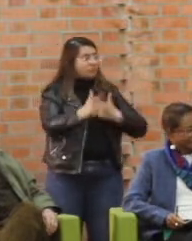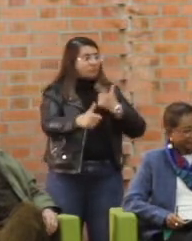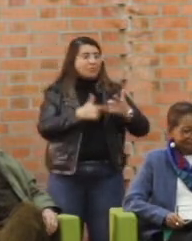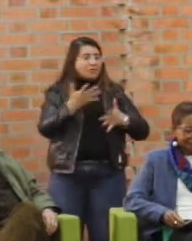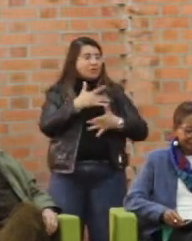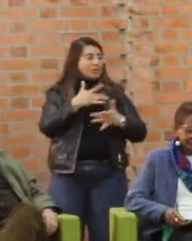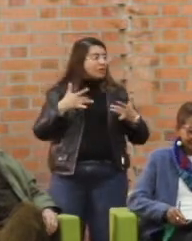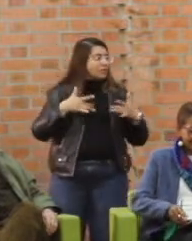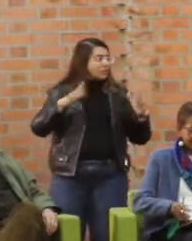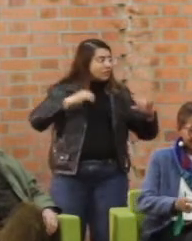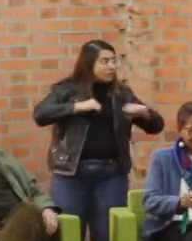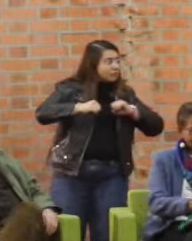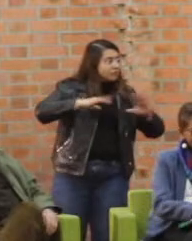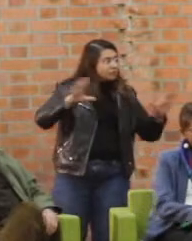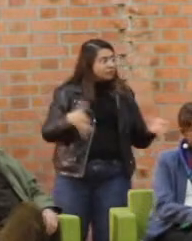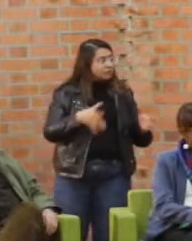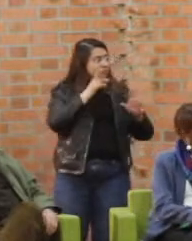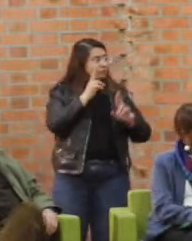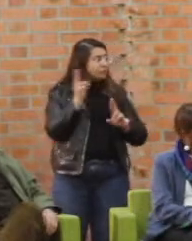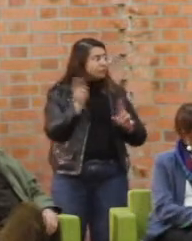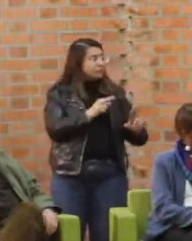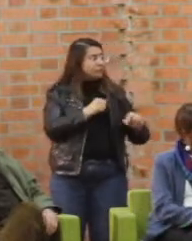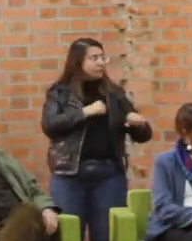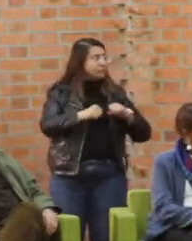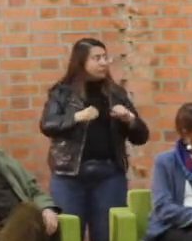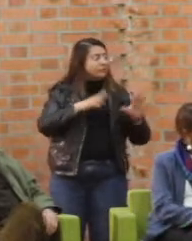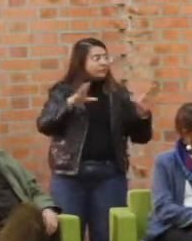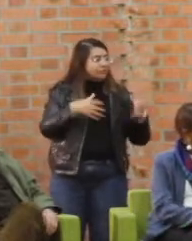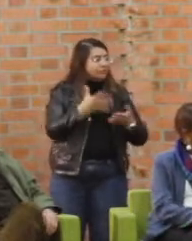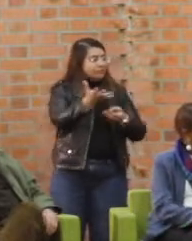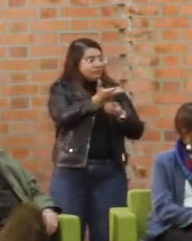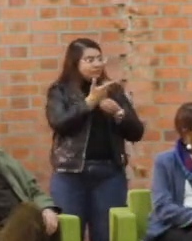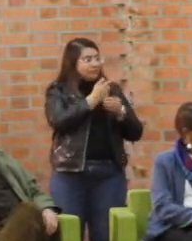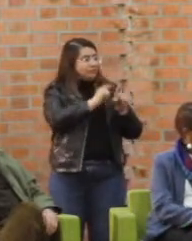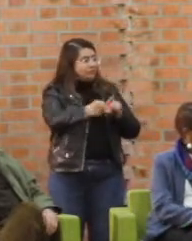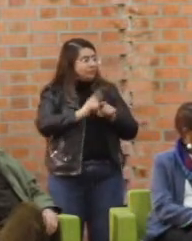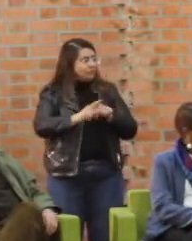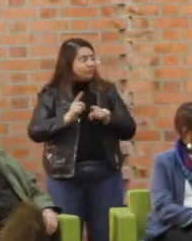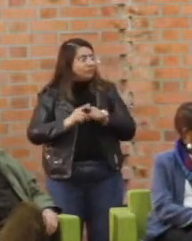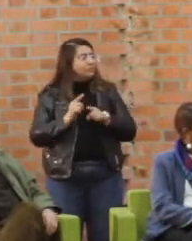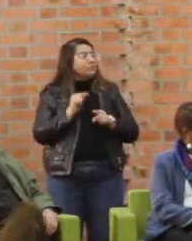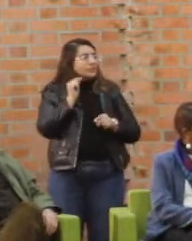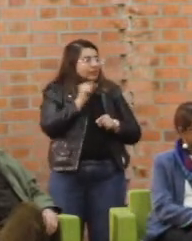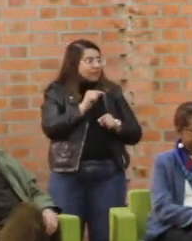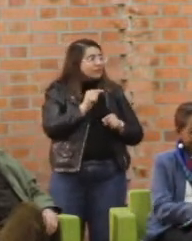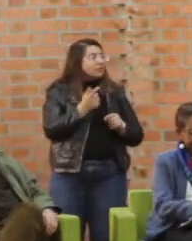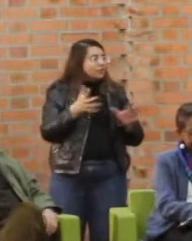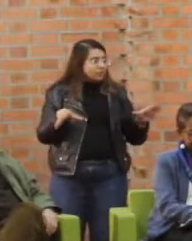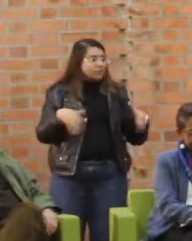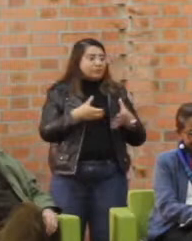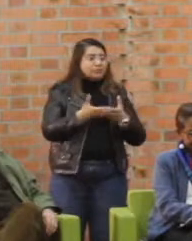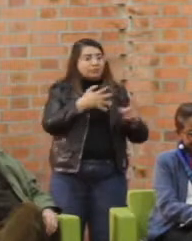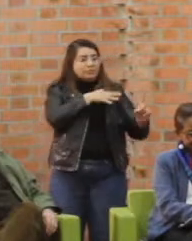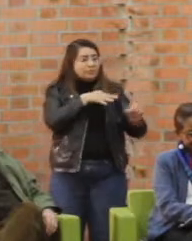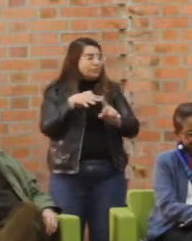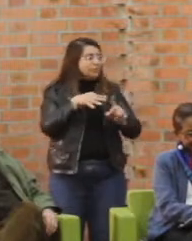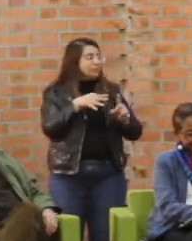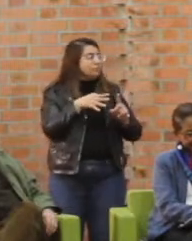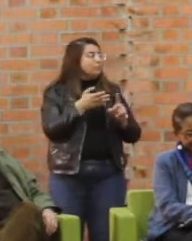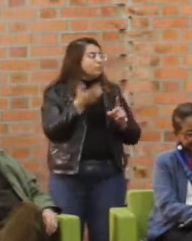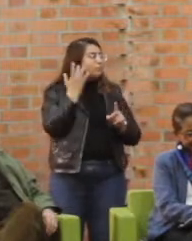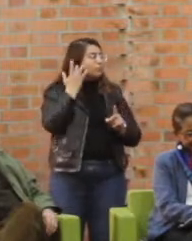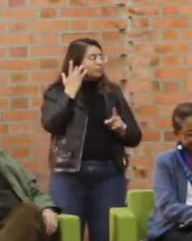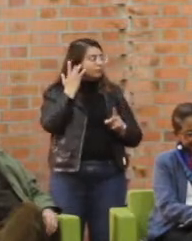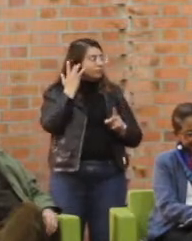contextos Entonces los feminismos que atraviesan aquel Arre que emerge desde el cauca pues son unos feminismos atravesados por